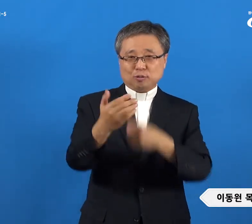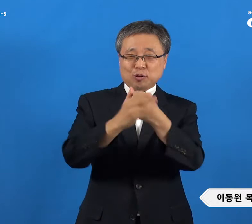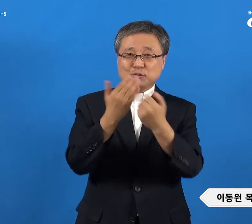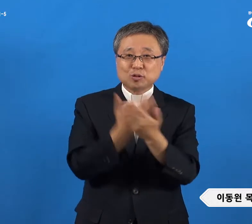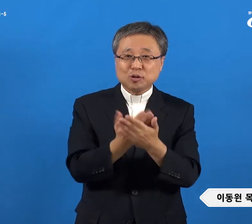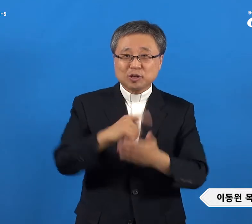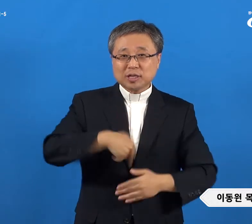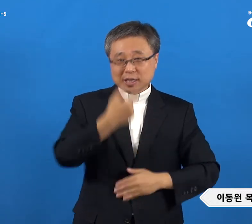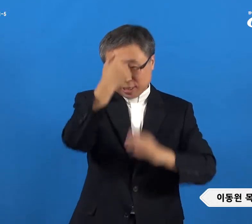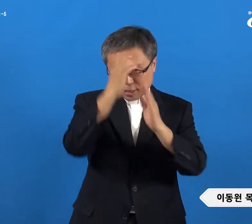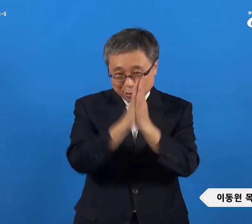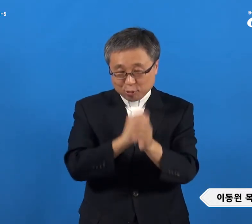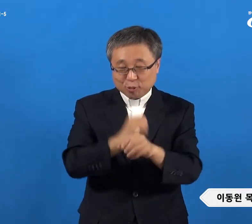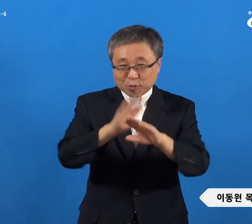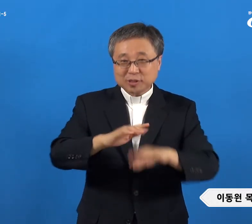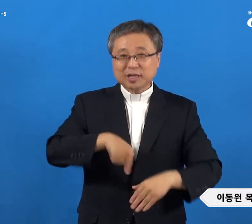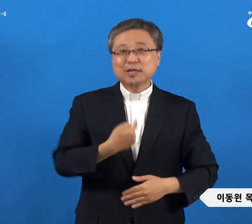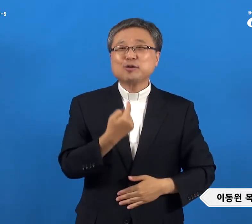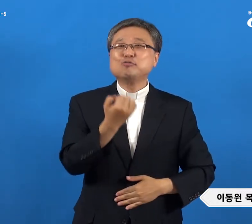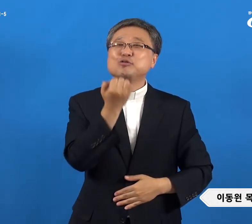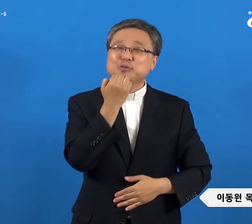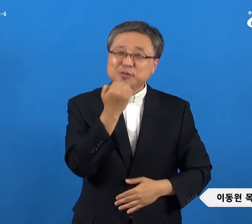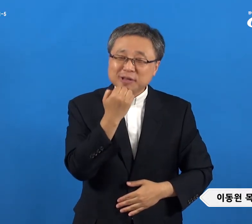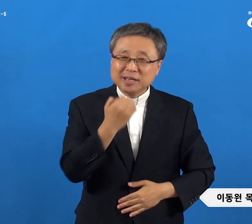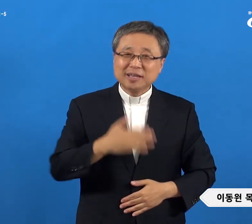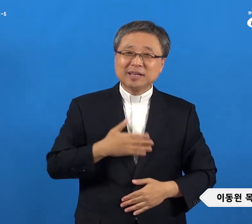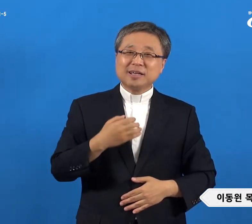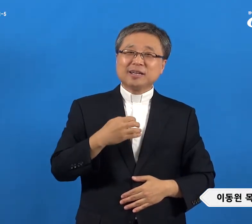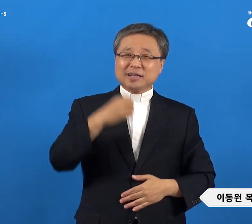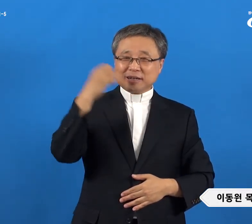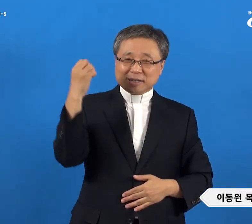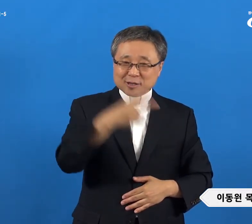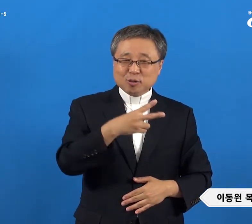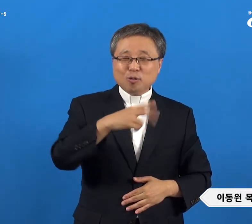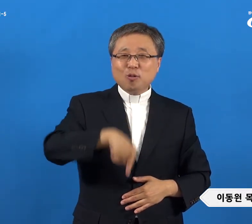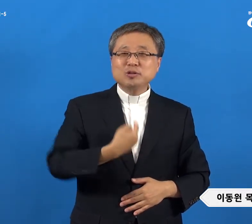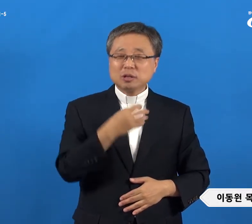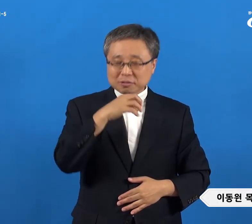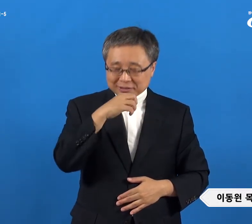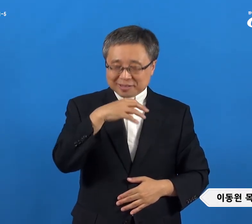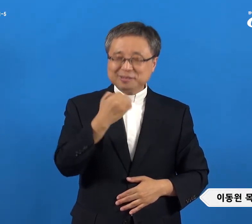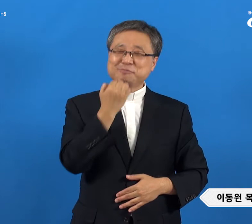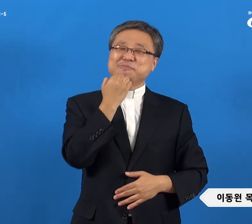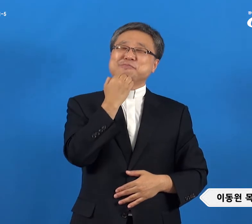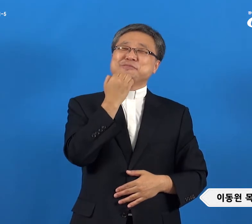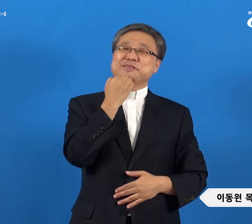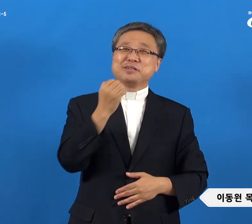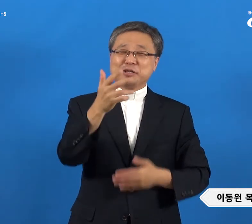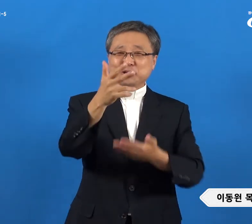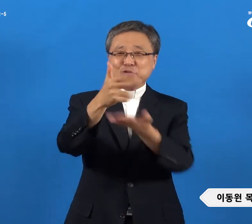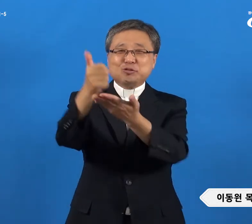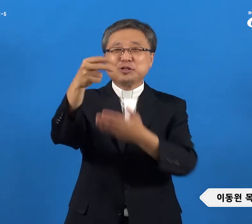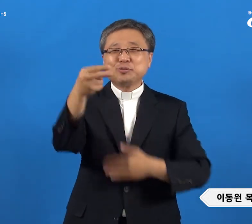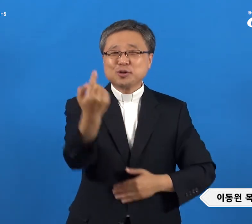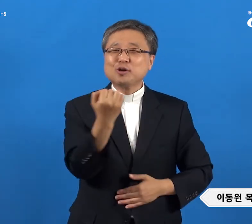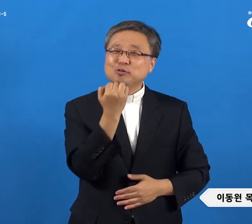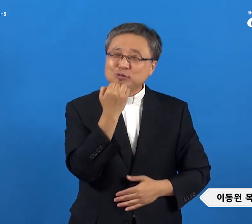자기가 기도해놓고 자기가 우습더래요. 그래서 혼자 킬킬 웃는데 이런 생각이 들더래요. 주님도